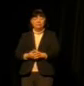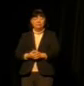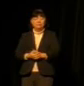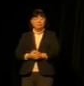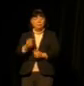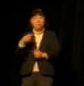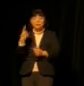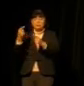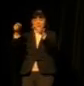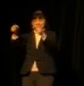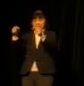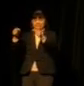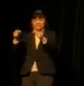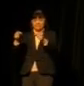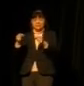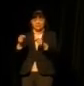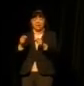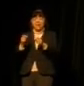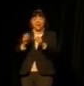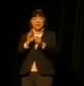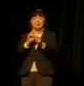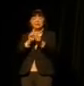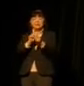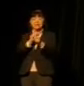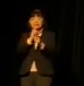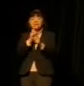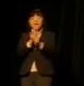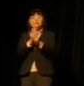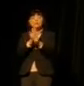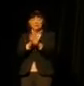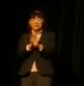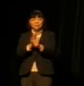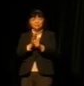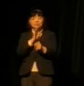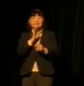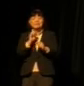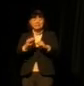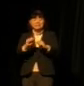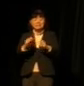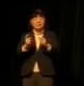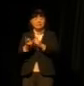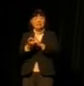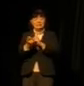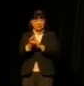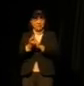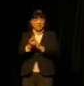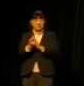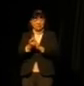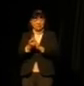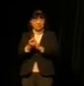もう一枚はね、カウンセリングの実施についてのお願いですね。うち の, 教育相談担当の、ね、先生からチ